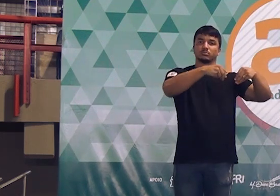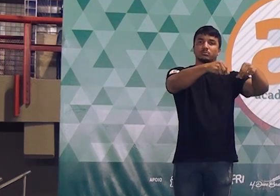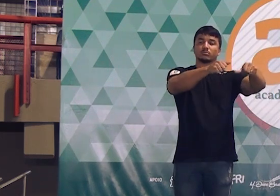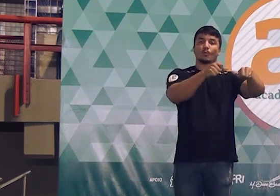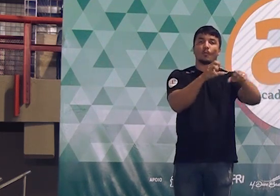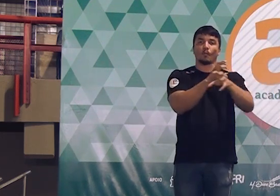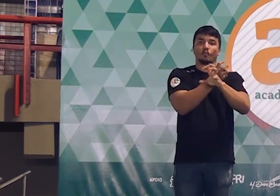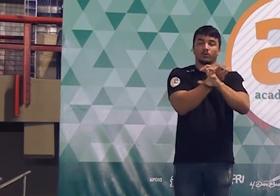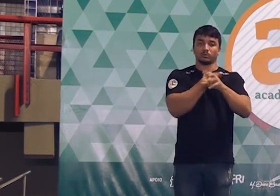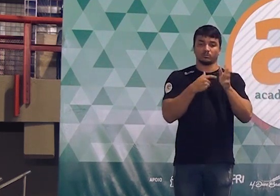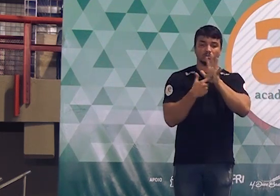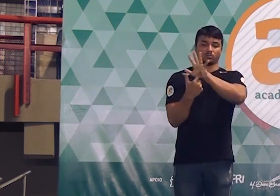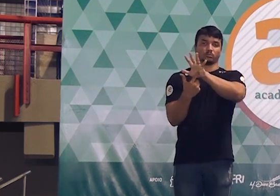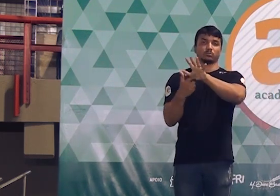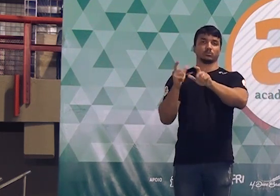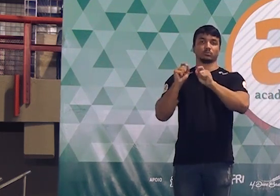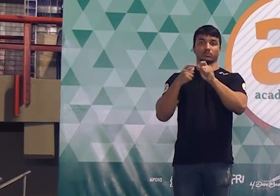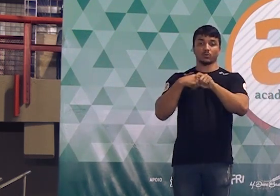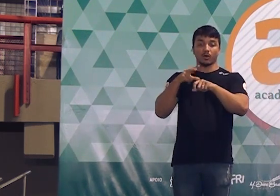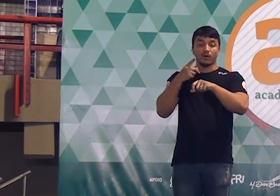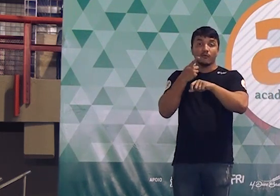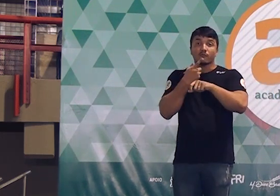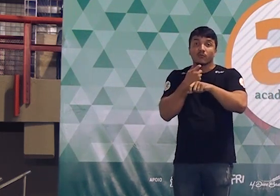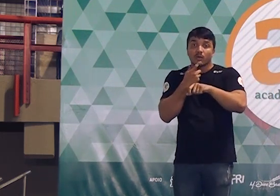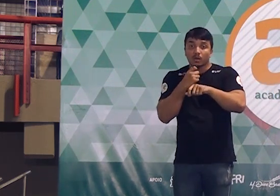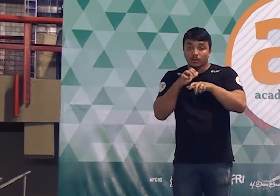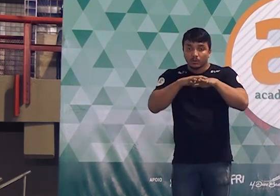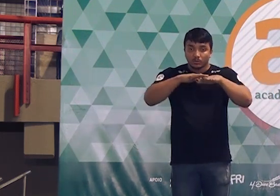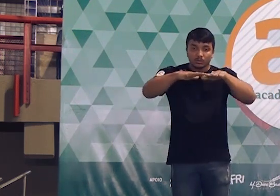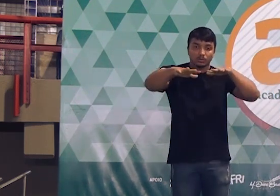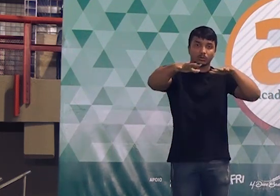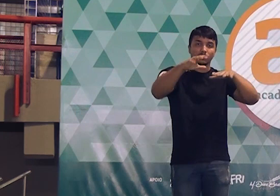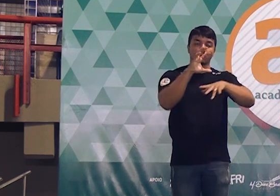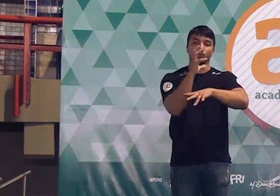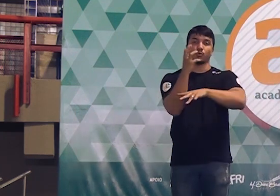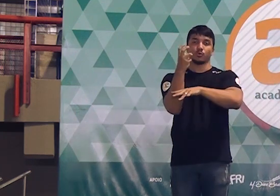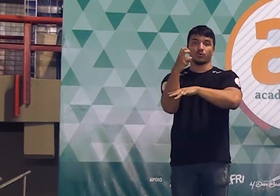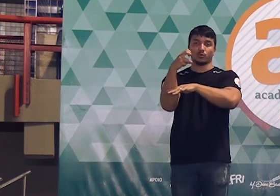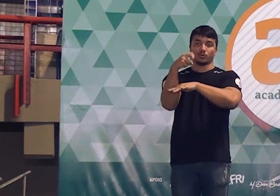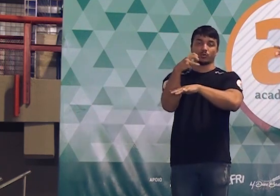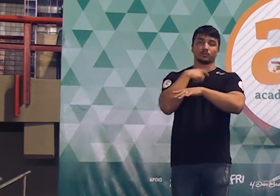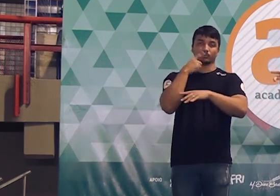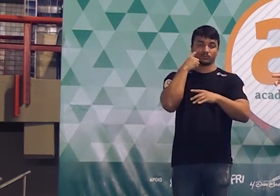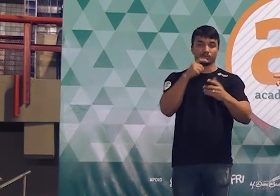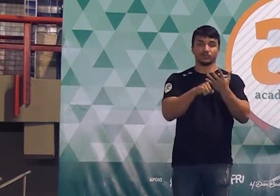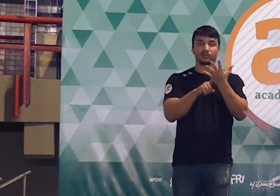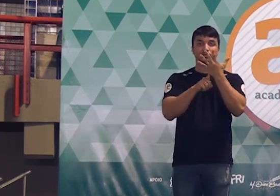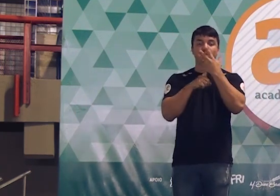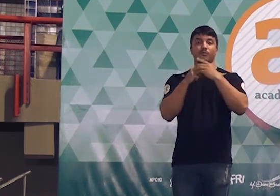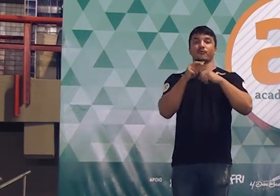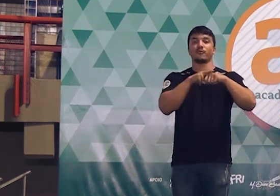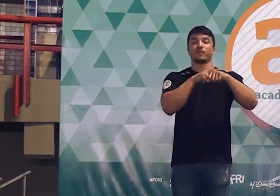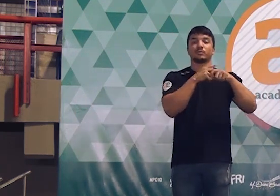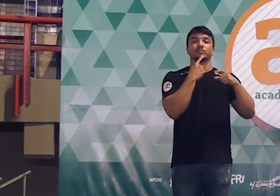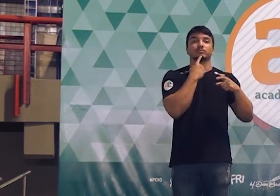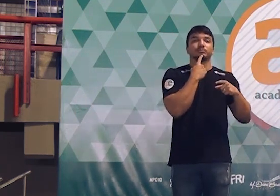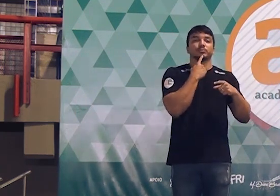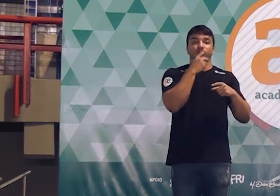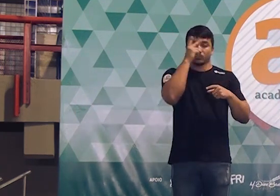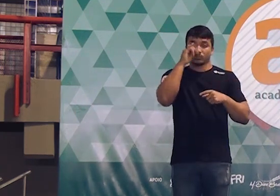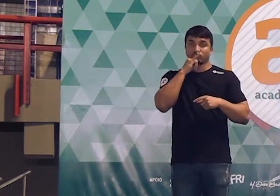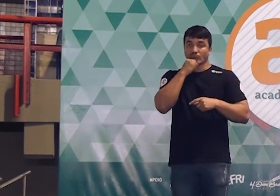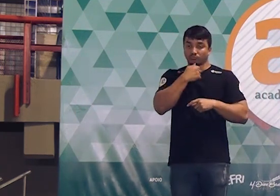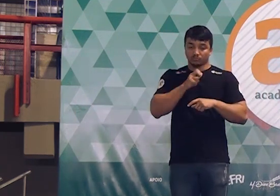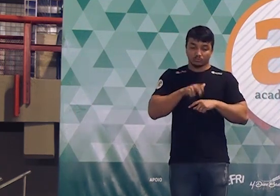mostrado. Na planície avermelhada, os juazeiros alargavam 2 manchas verdes, os infelizes